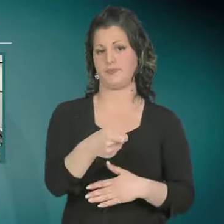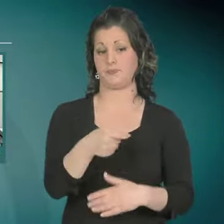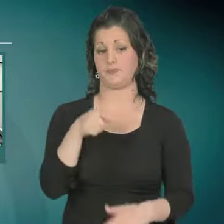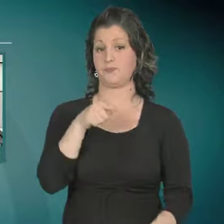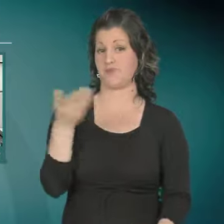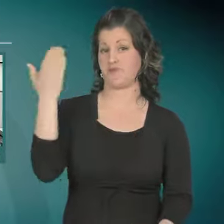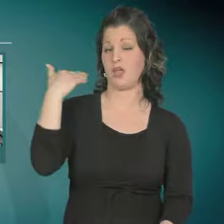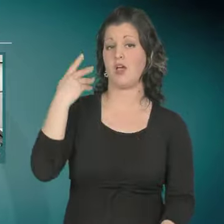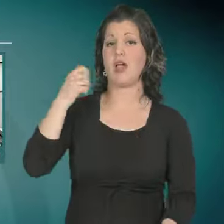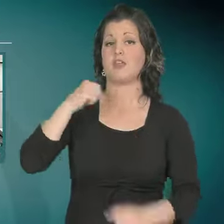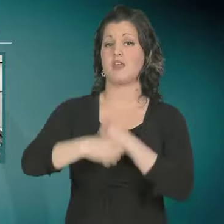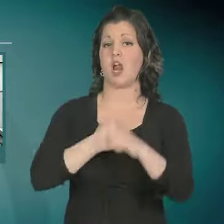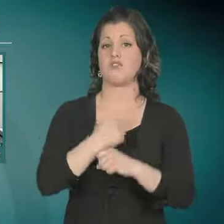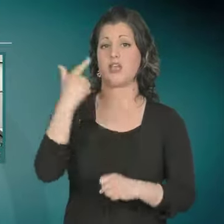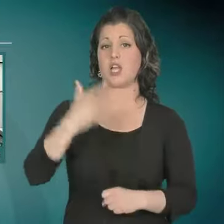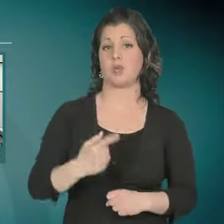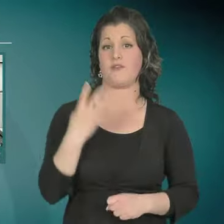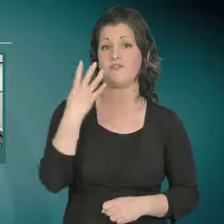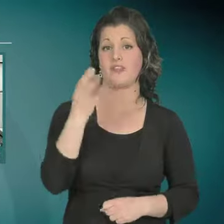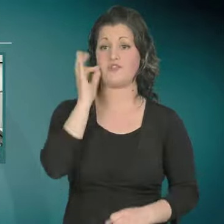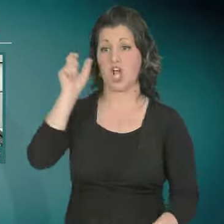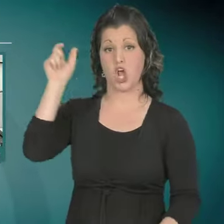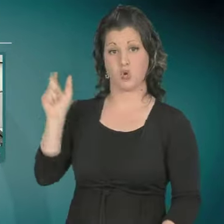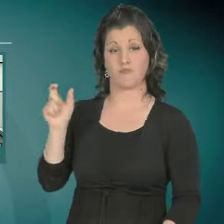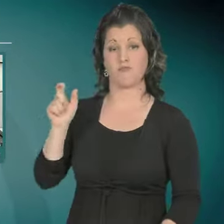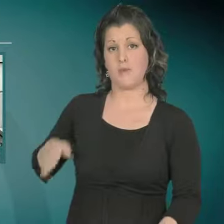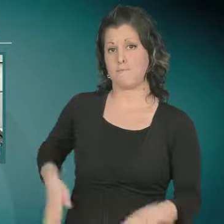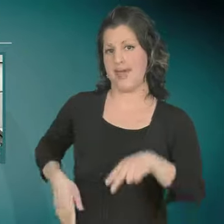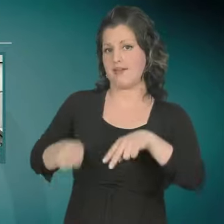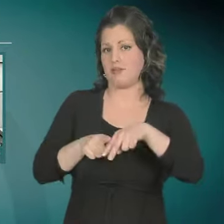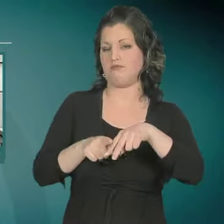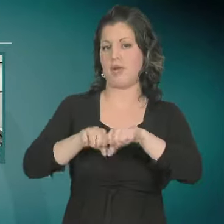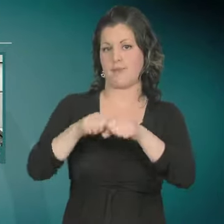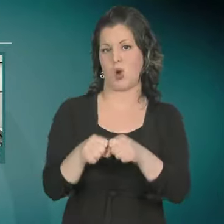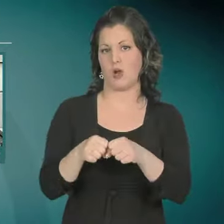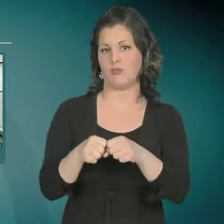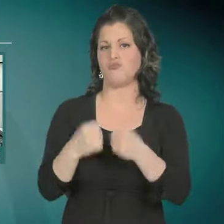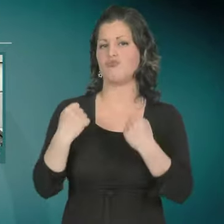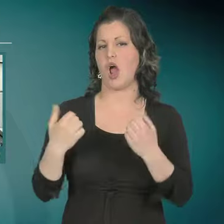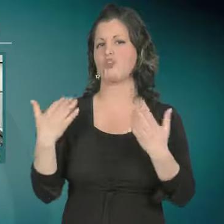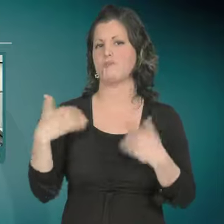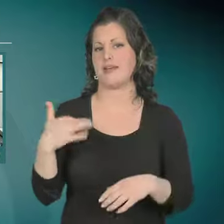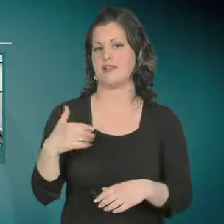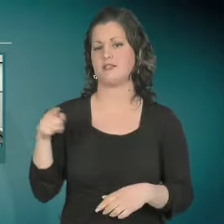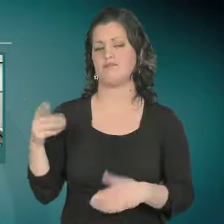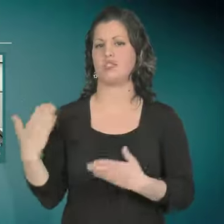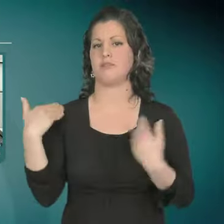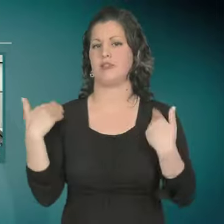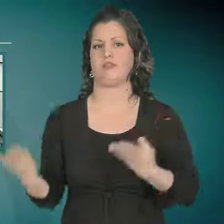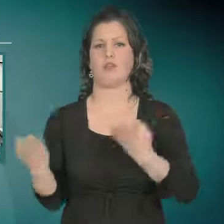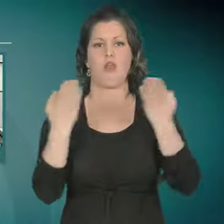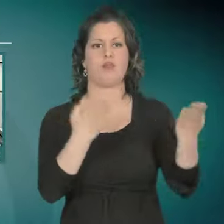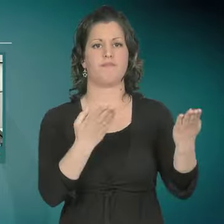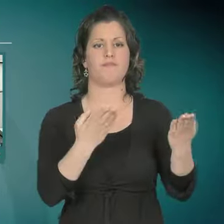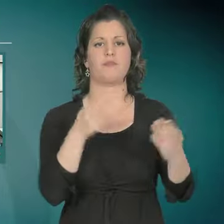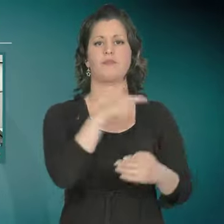Sie hatte sich im Jahr 2004 ein Bein gebrochen und verspürte starke Schmerzen und wurde in ein Spital in die Notaufnahme